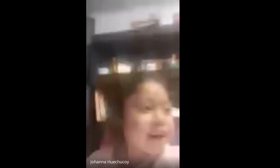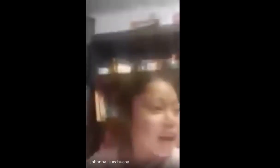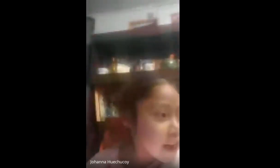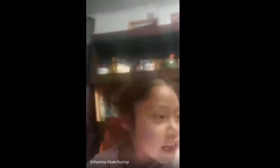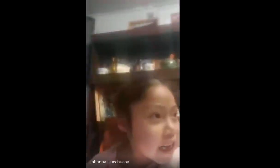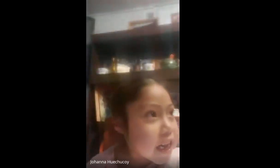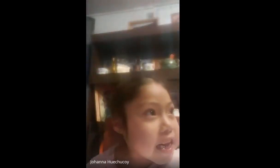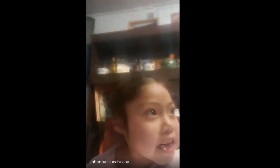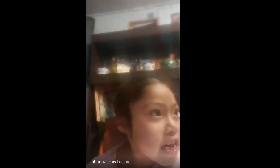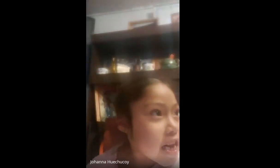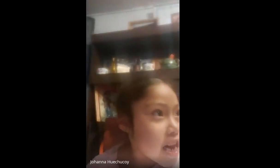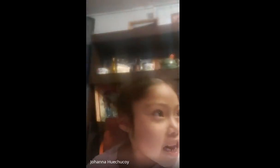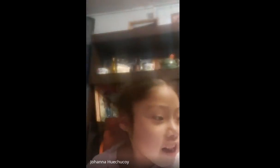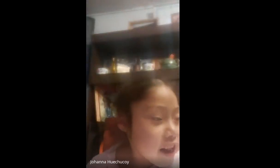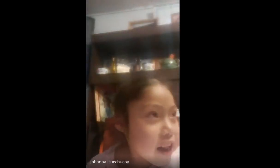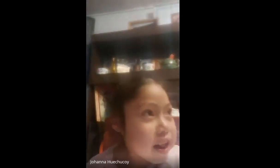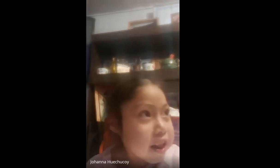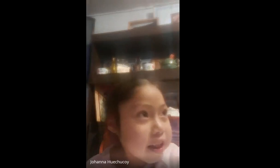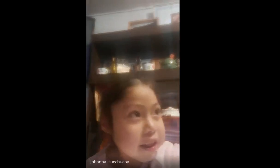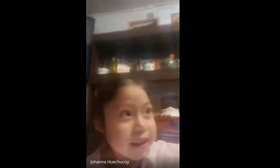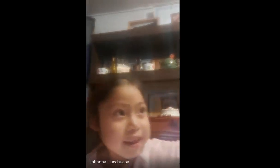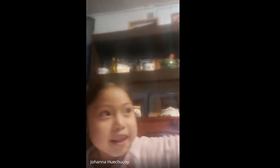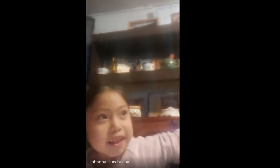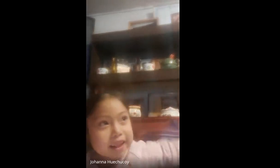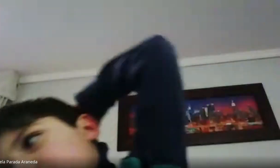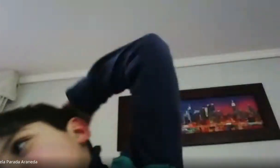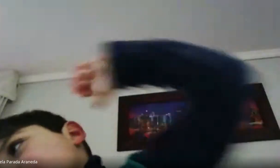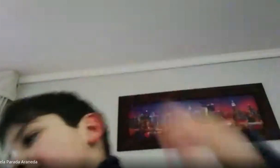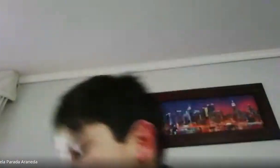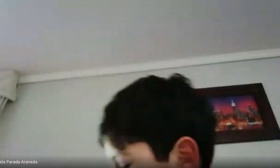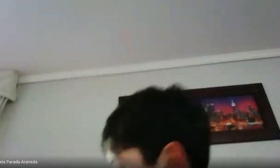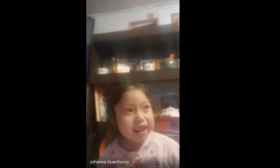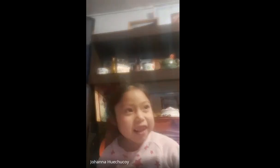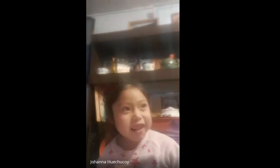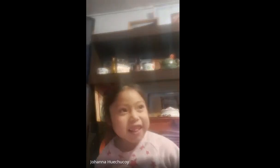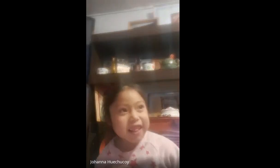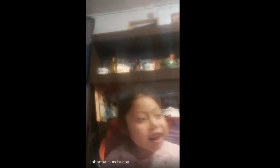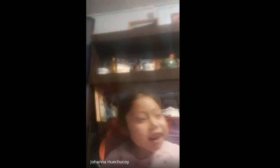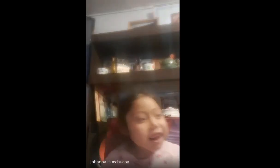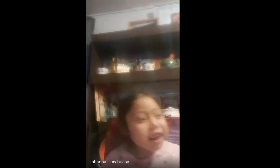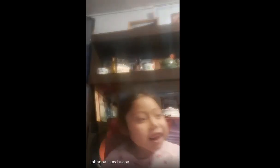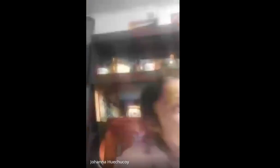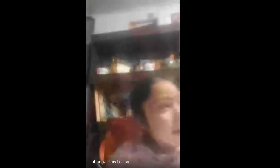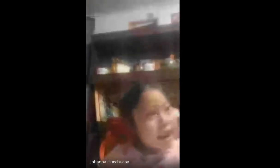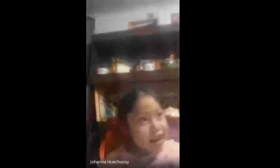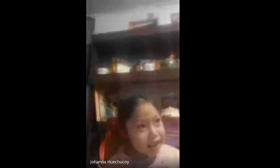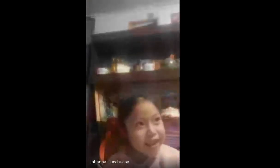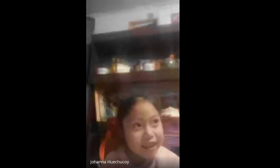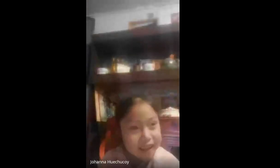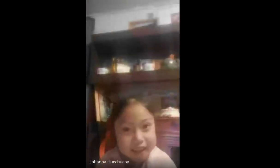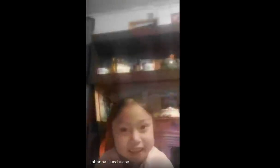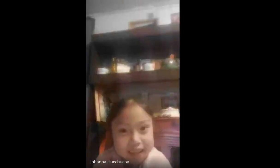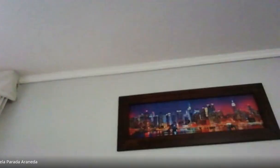Dile con la tía, Mapuche. Dígale, dígale a la tía, dígale. Dígale.